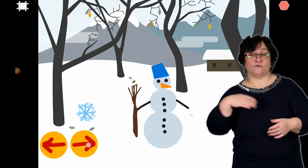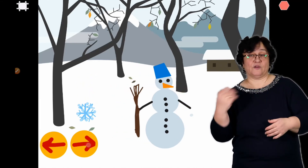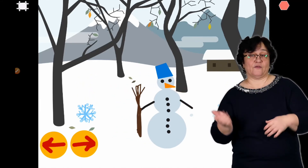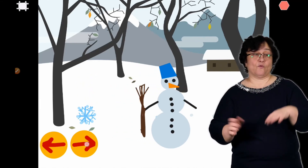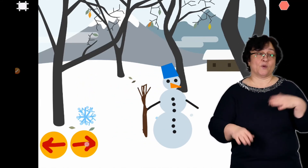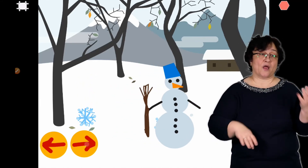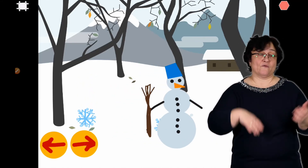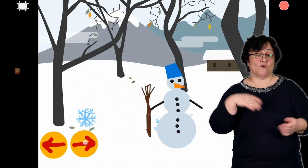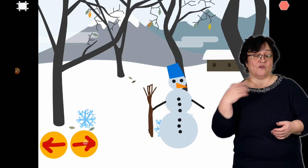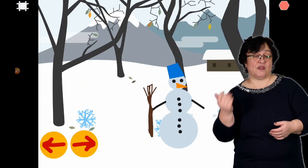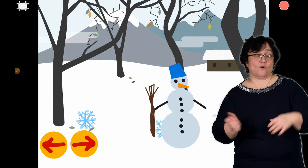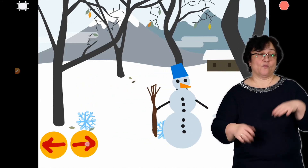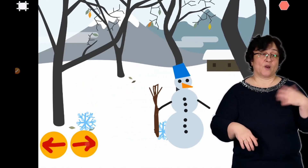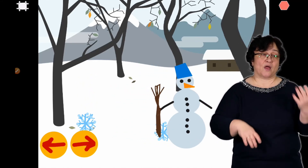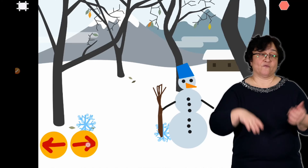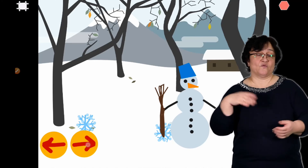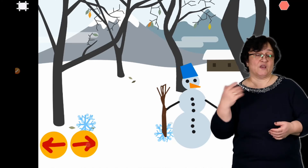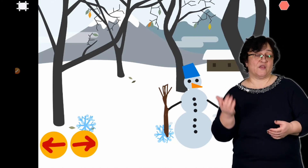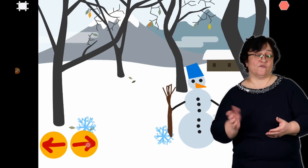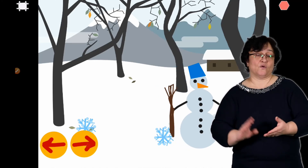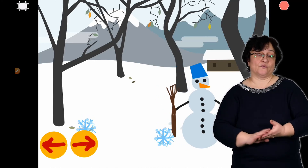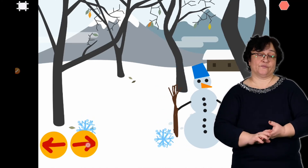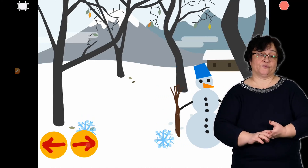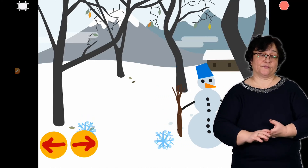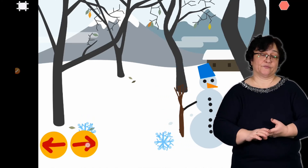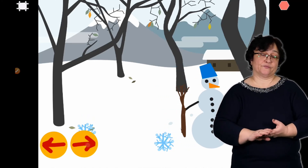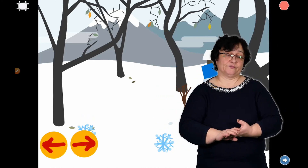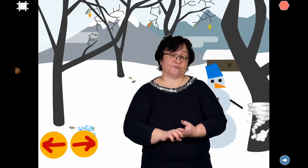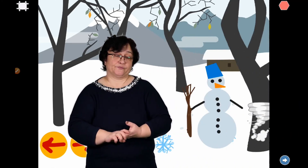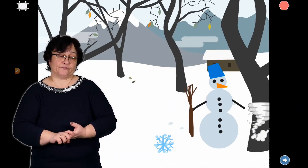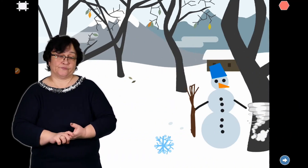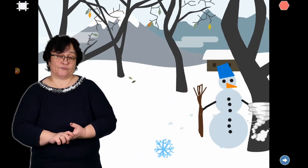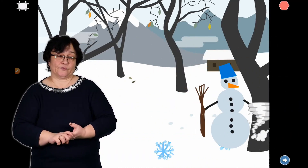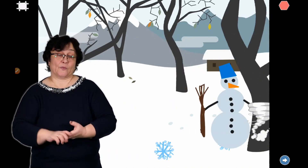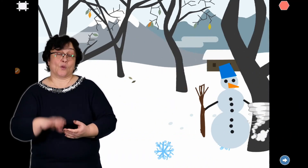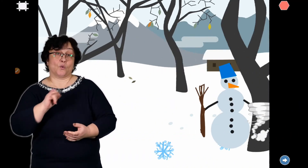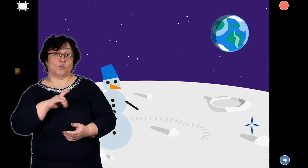Ідемо вправо-вліво, вправо-вліво, вправо-вліво, вправо-вліво.